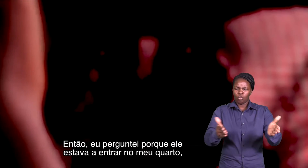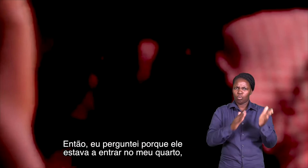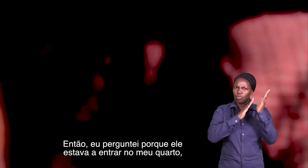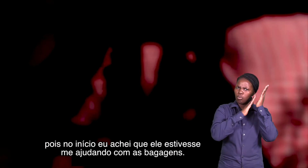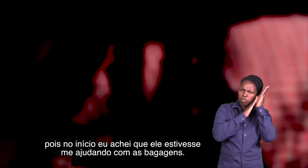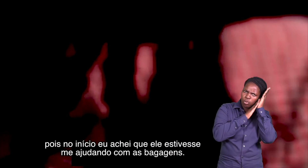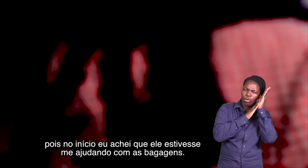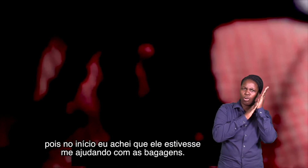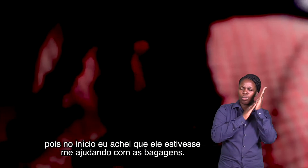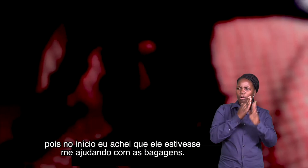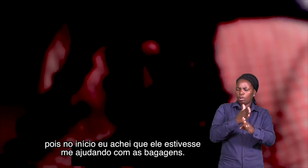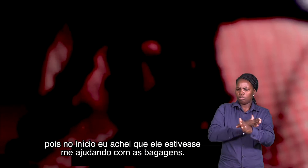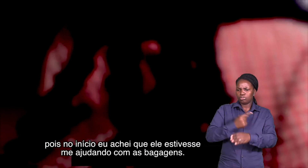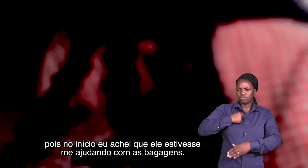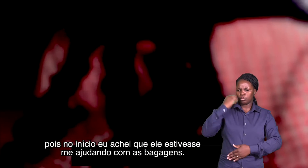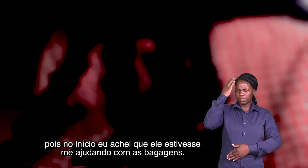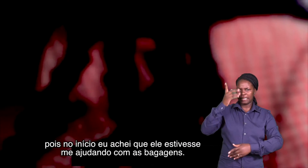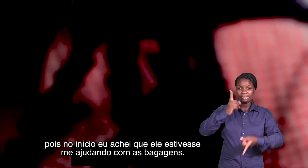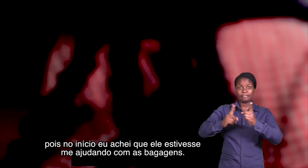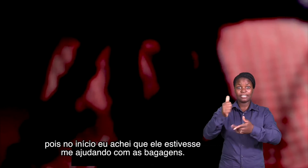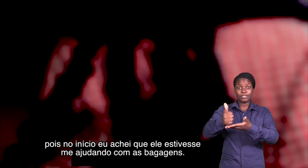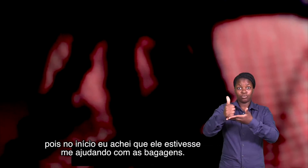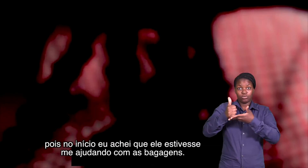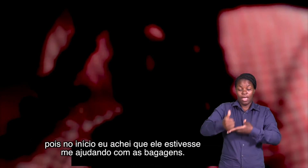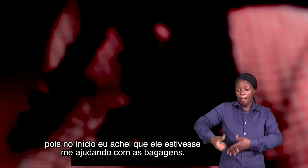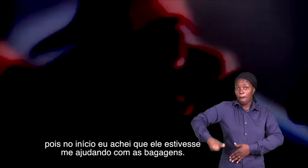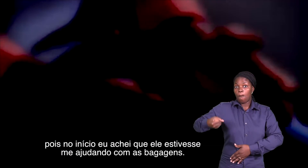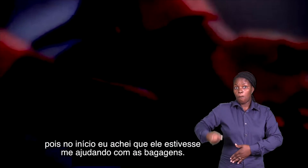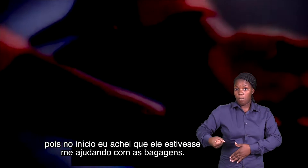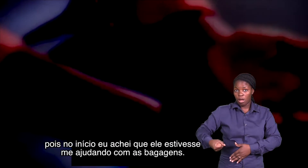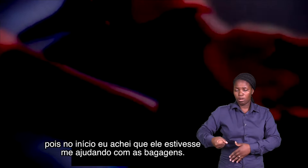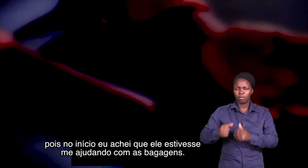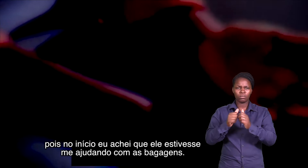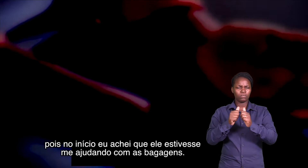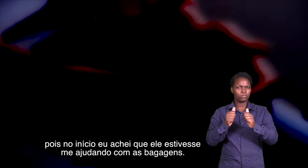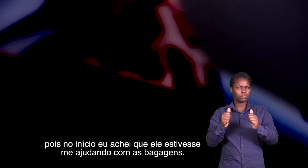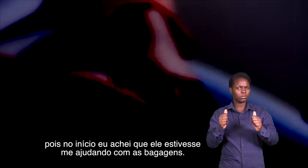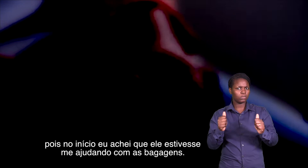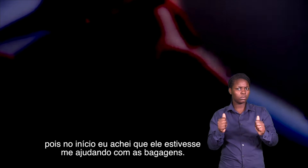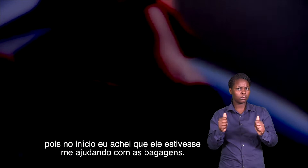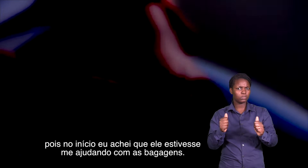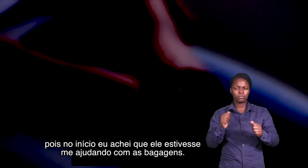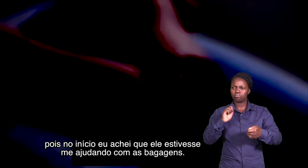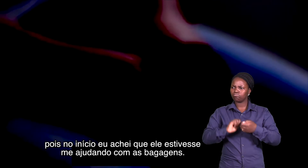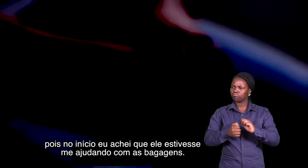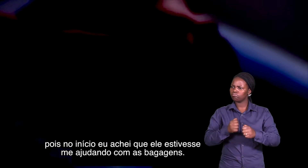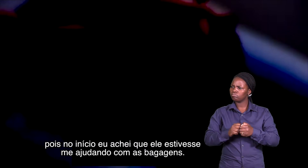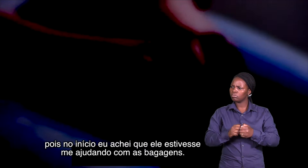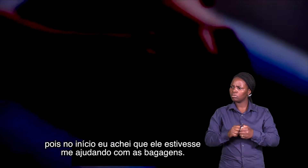né? Porque de início eu pensei que ele talvez estivesse a me ajudar com as malas. Então ele iria entrar e pronto. Mas